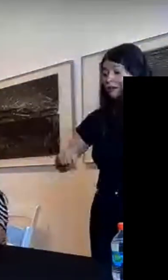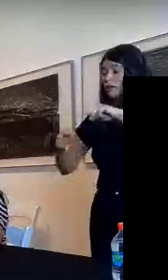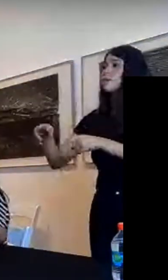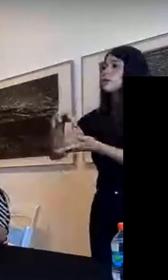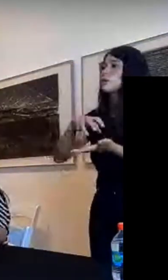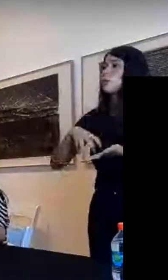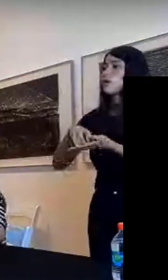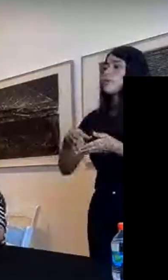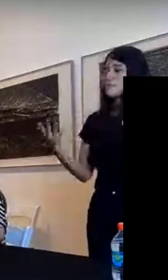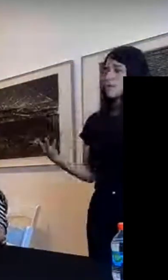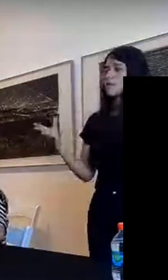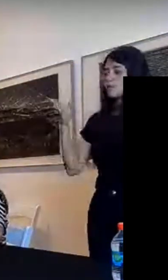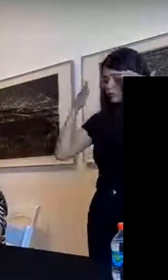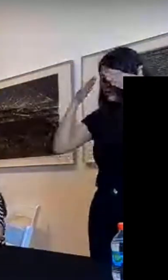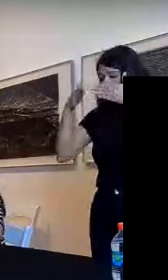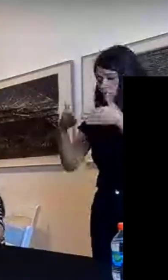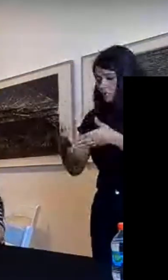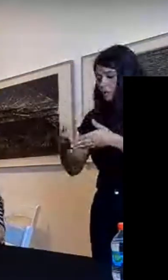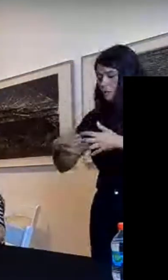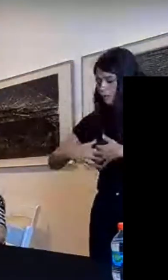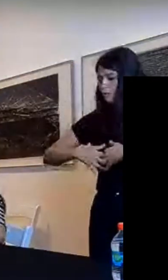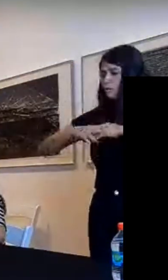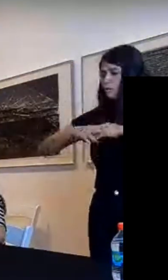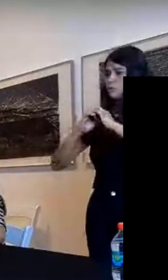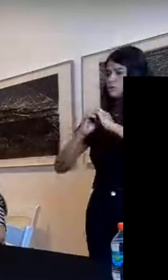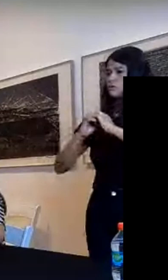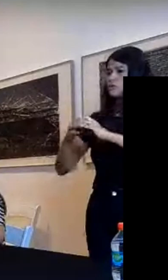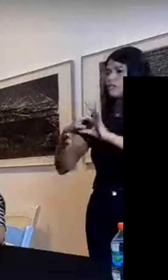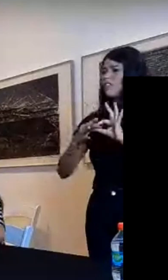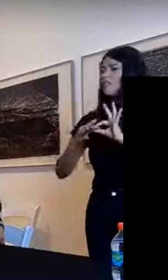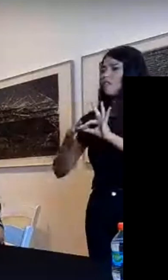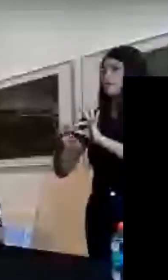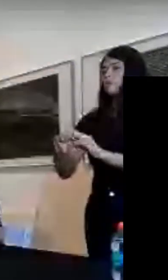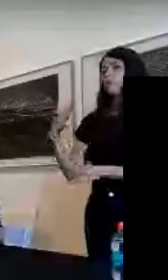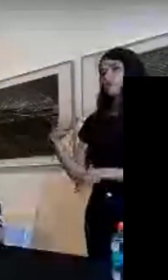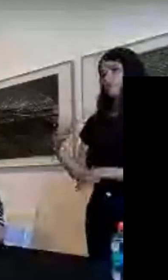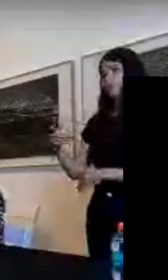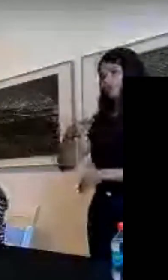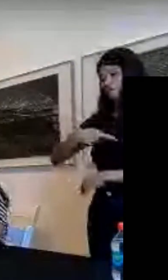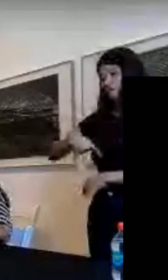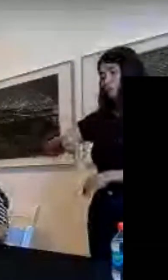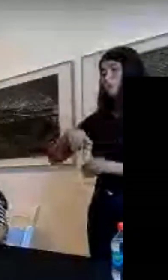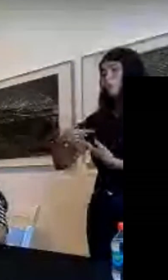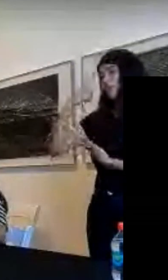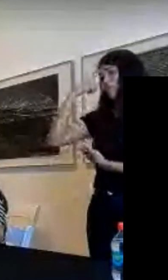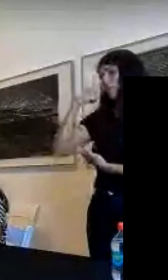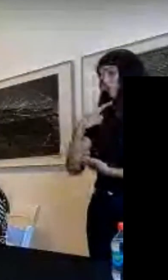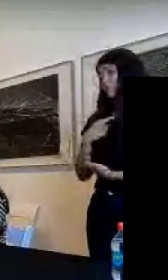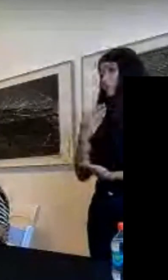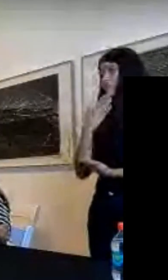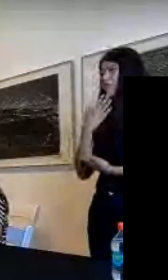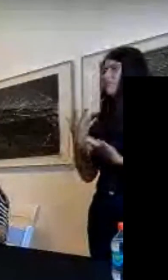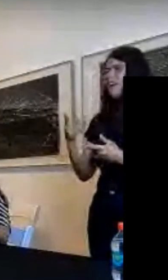concentradas y concentrados en poder fortalecer ese vínculo tan, tan importante para nosotros y para el museo, ¿no? Para